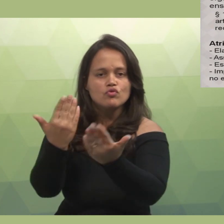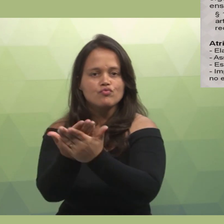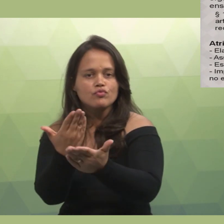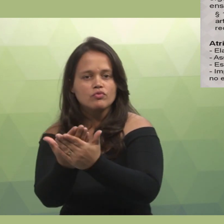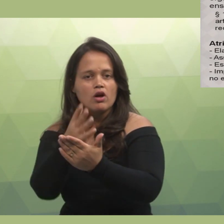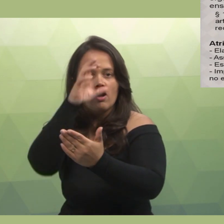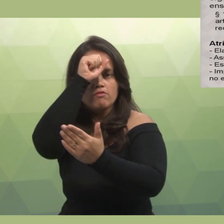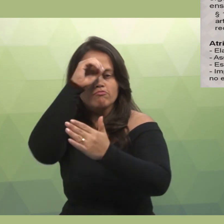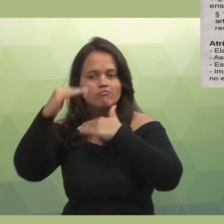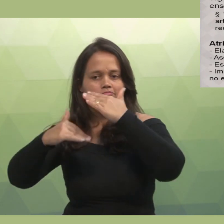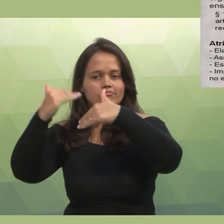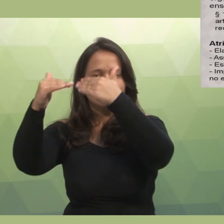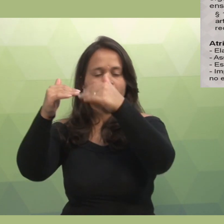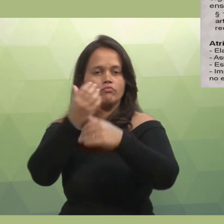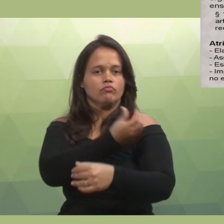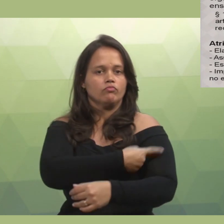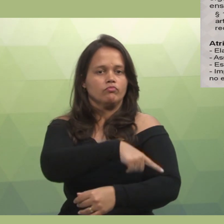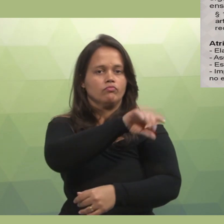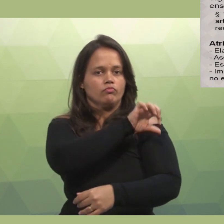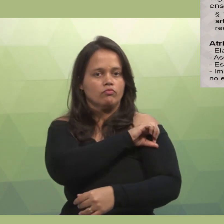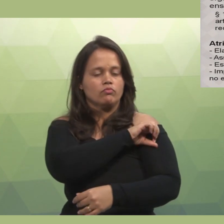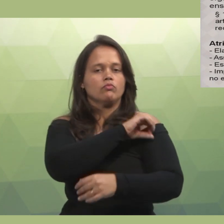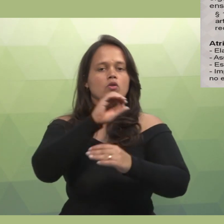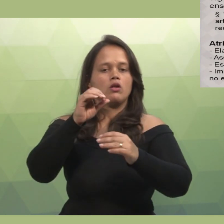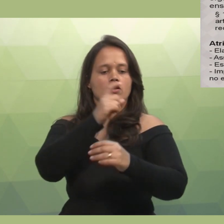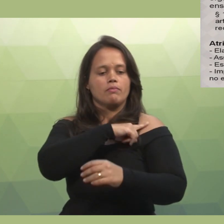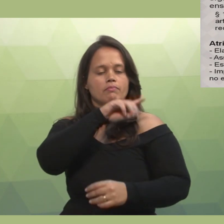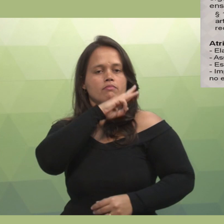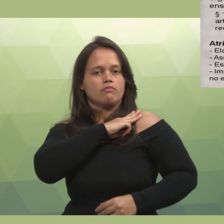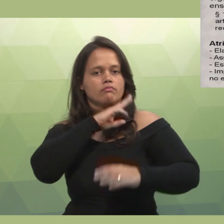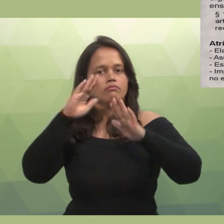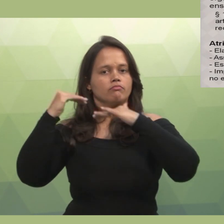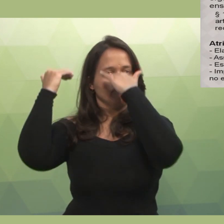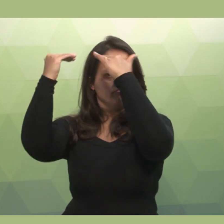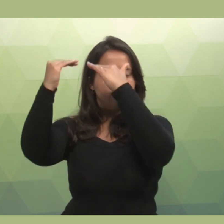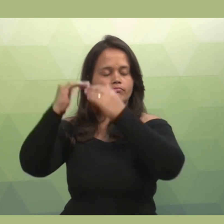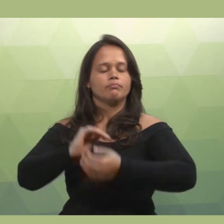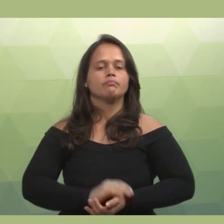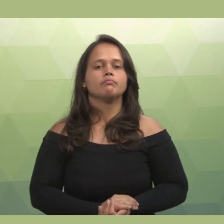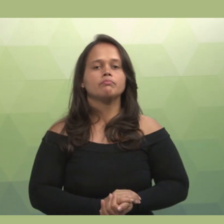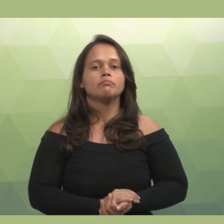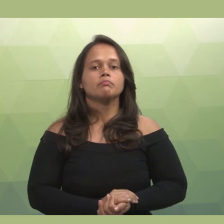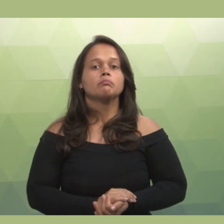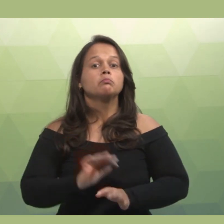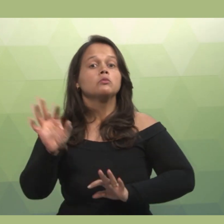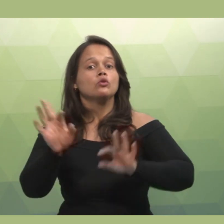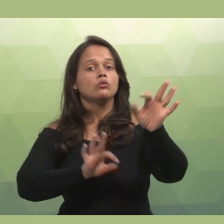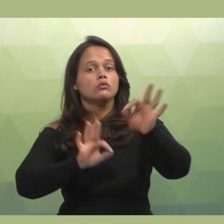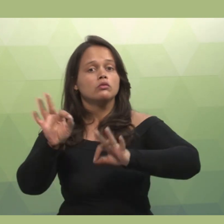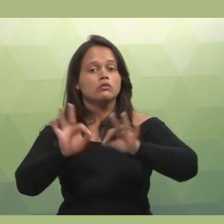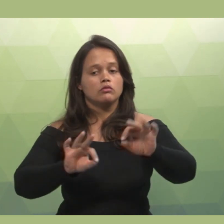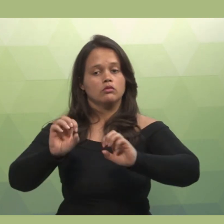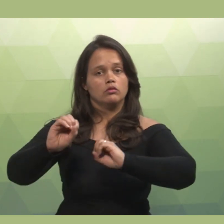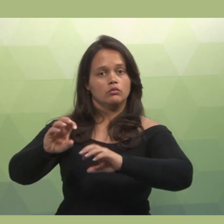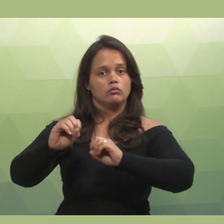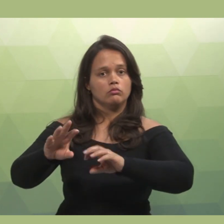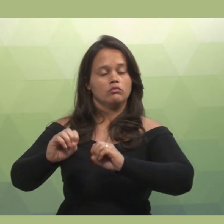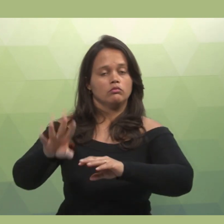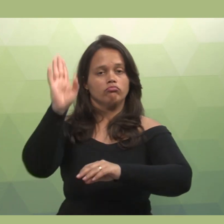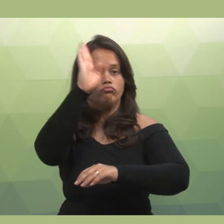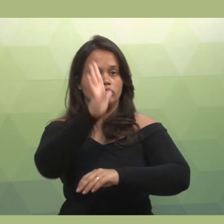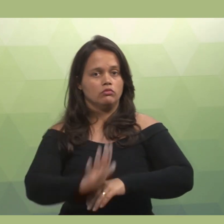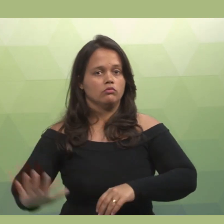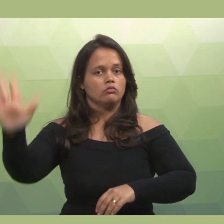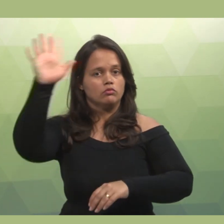ensino fundamental, médio e superior. Na organização da educação nacional, funciona o